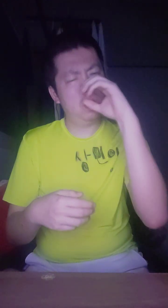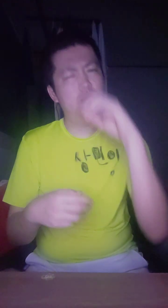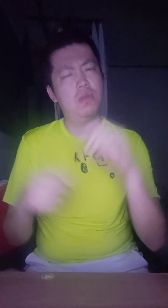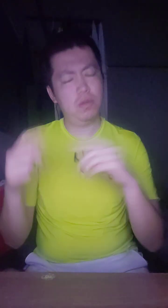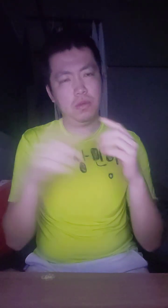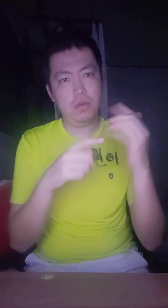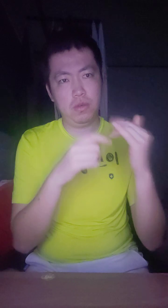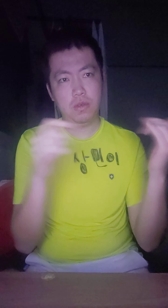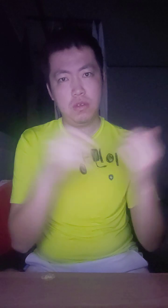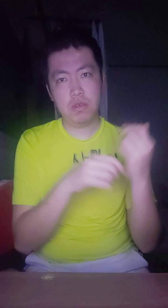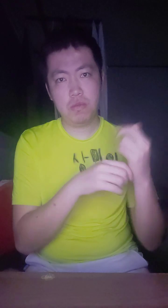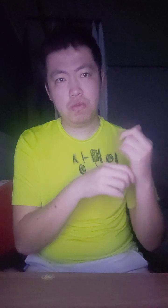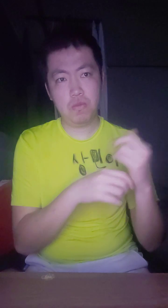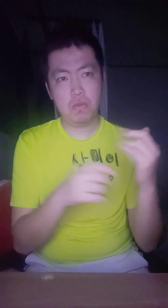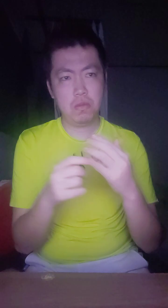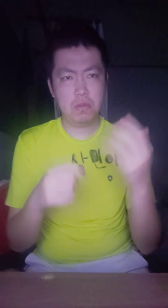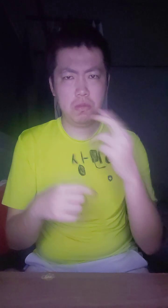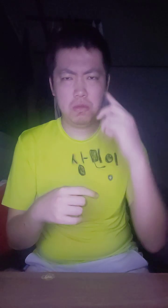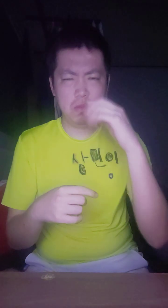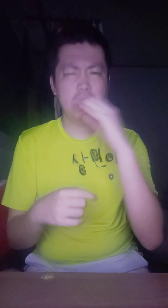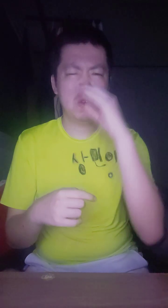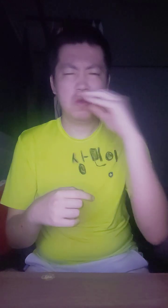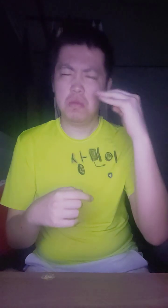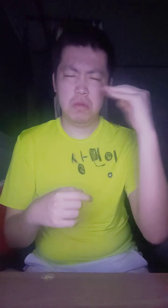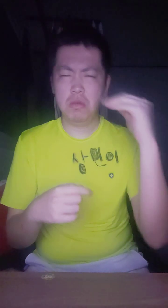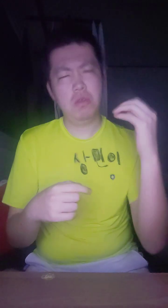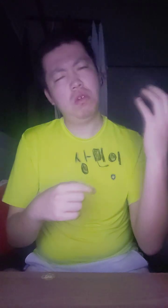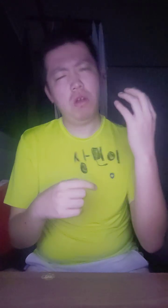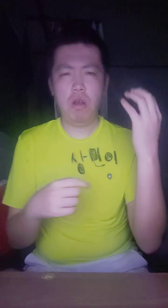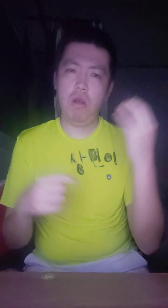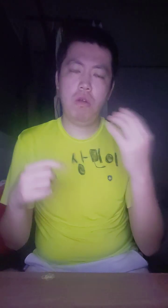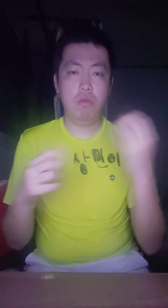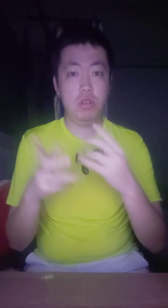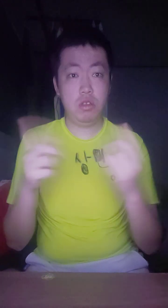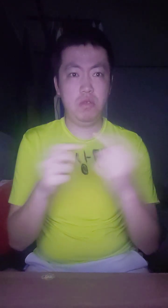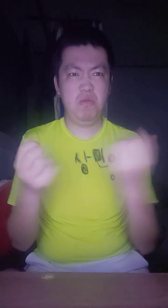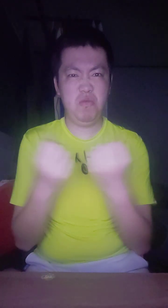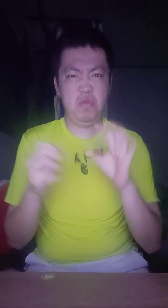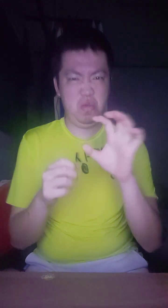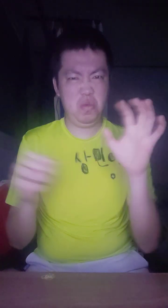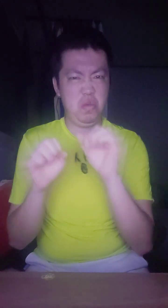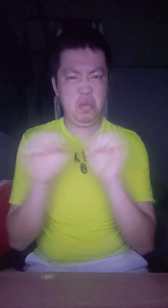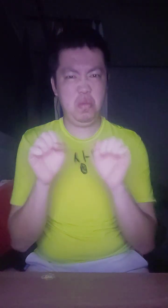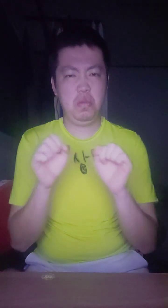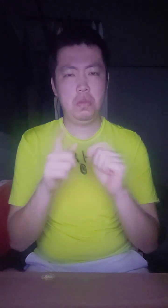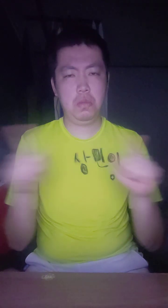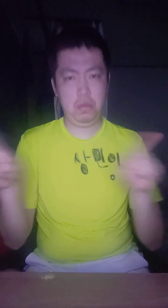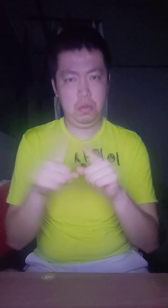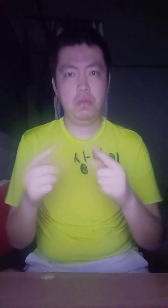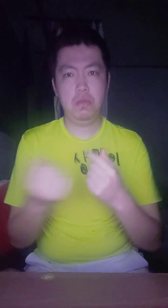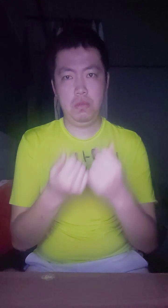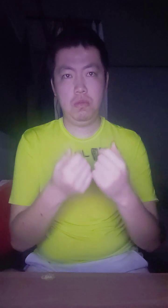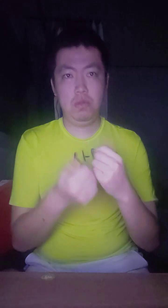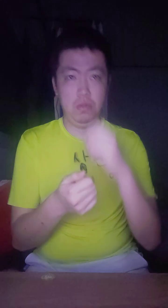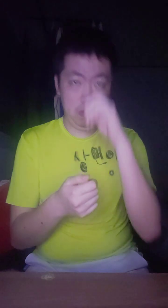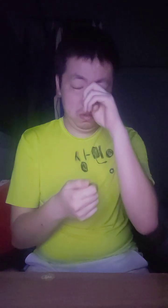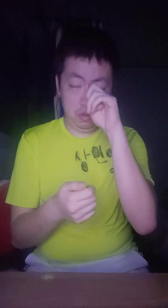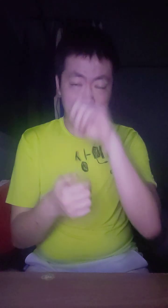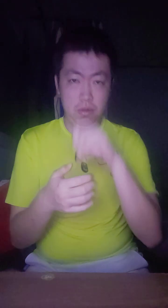사람도 있고 그래가지고 술집 같은 데 가서 화장실 혼자 갈 때는 좀 무서워가지고 친구들 다 같이 데리고 가는 편이에요.